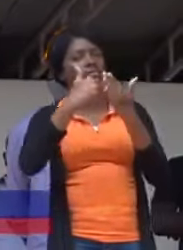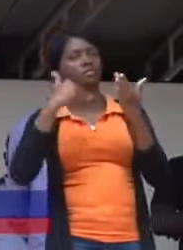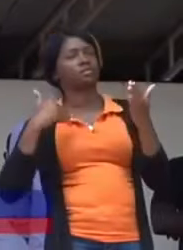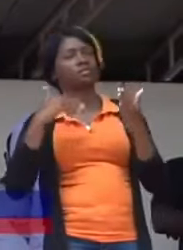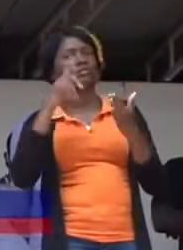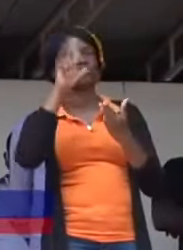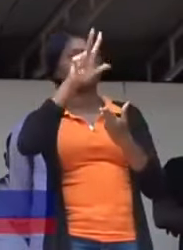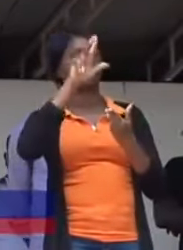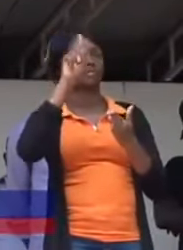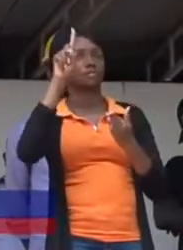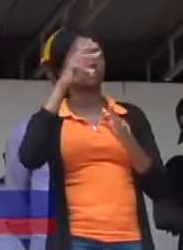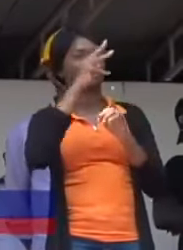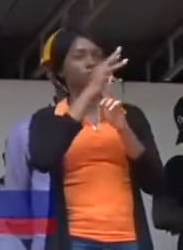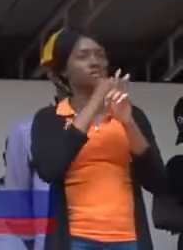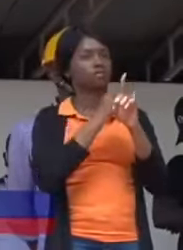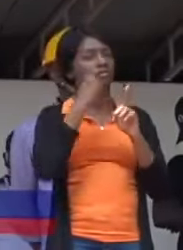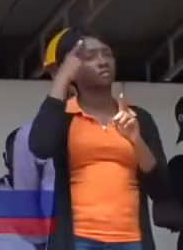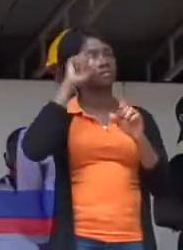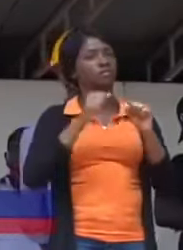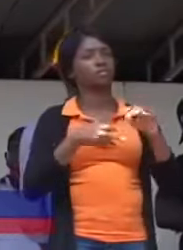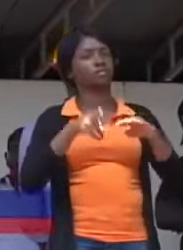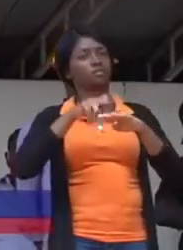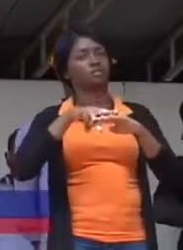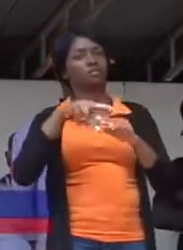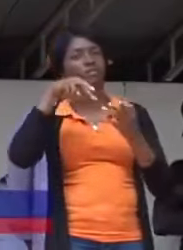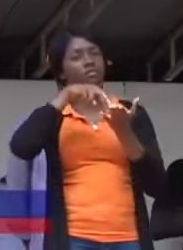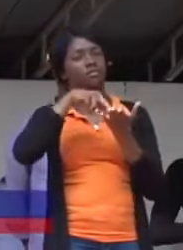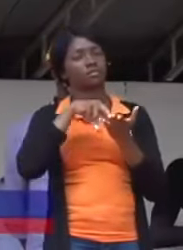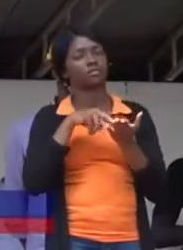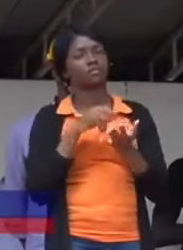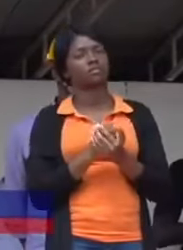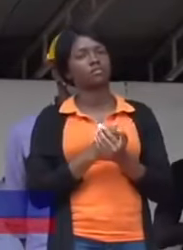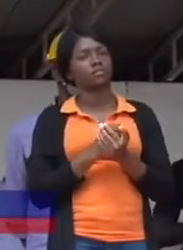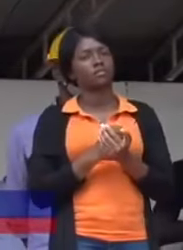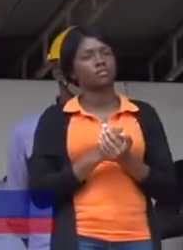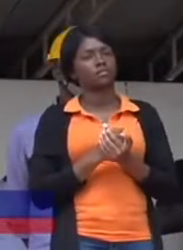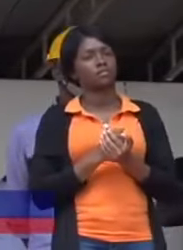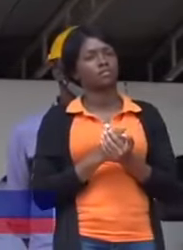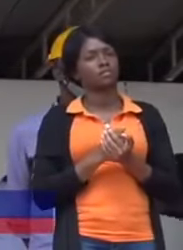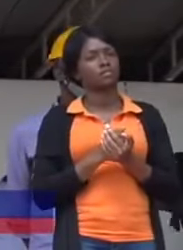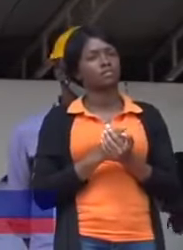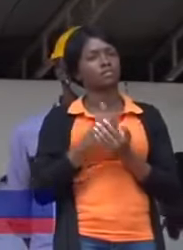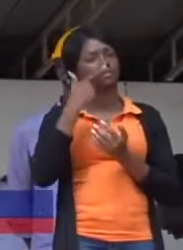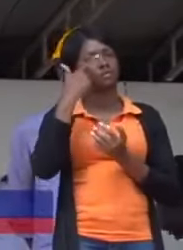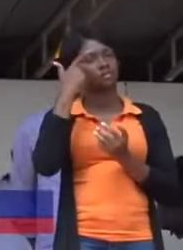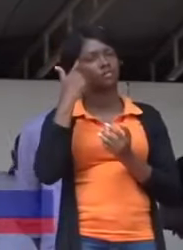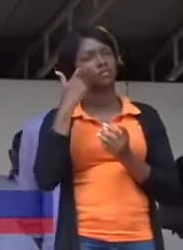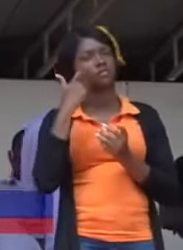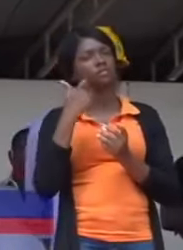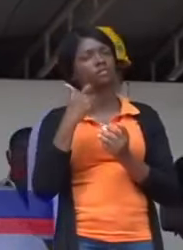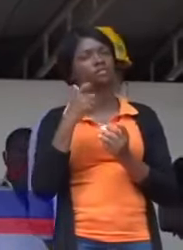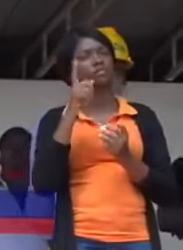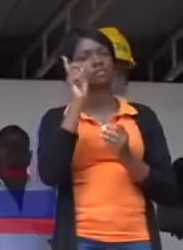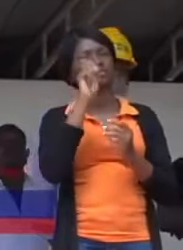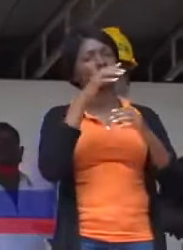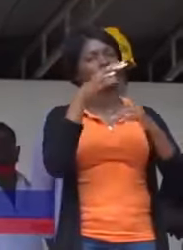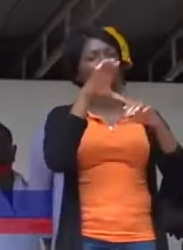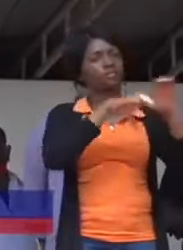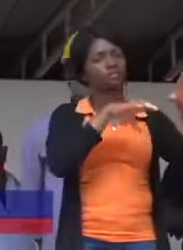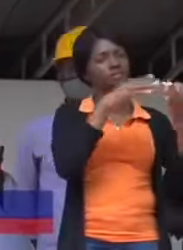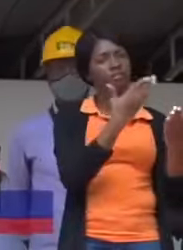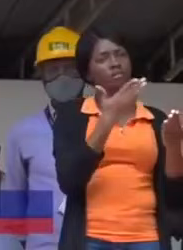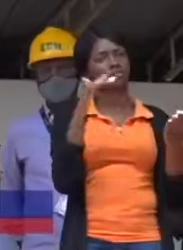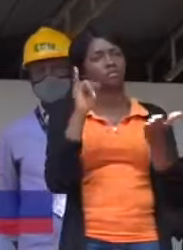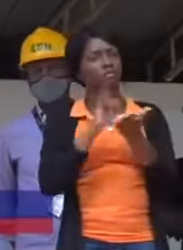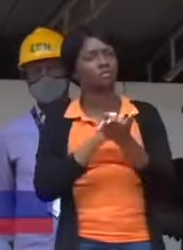nous comment nous ta remettre le sous pied parce que compagnie qui a fait téléphérique là c'est deux seules compagnies qui fait genre de